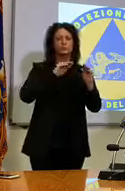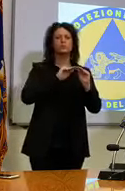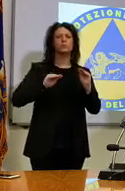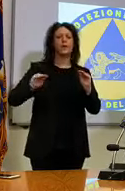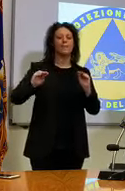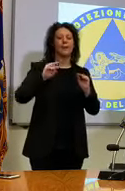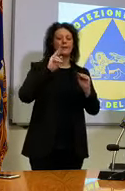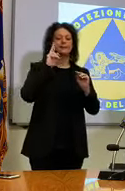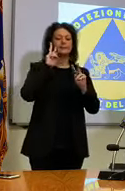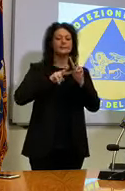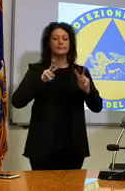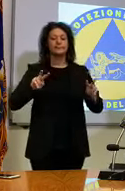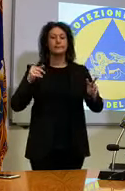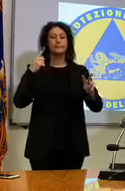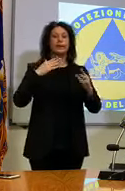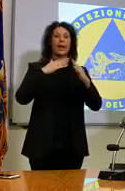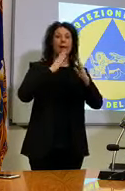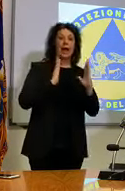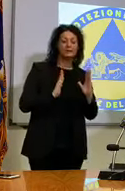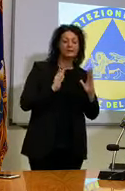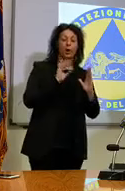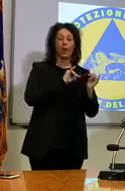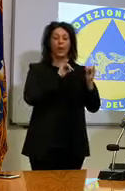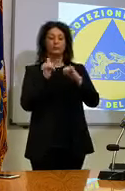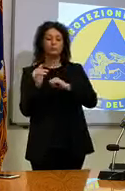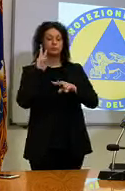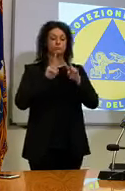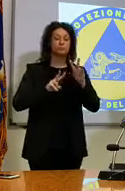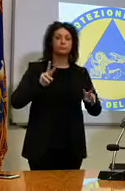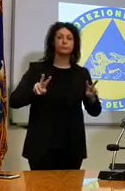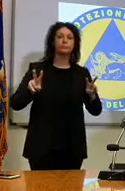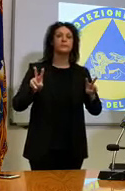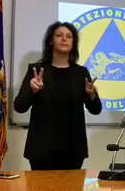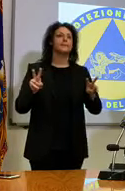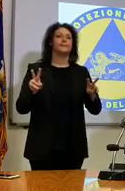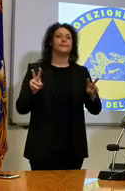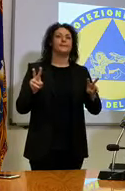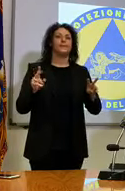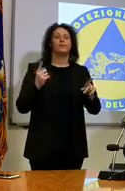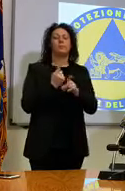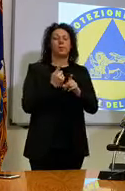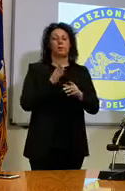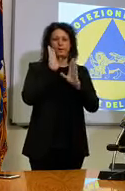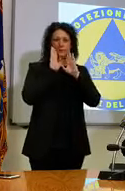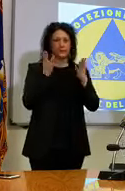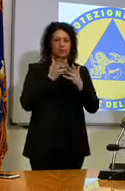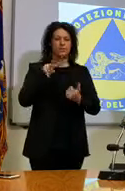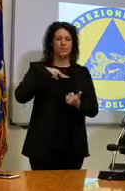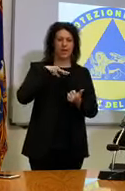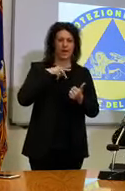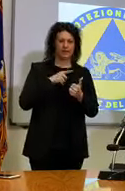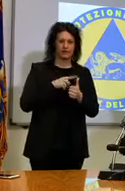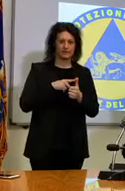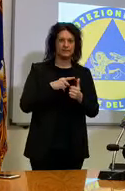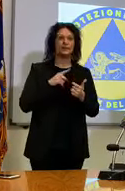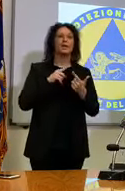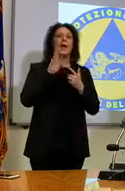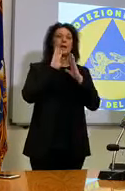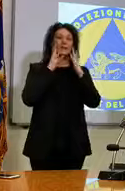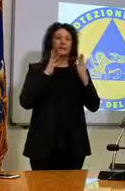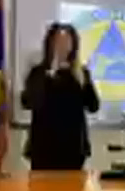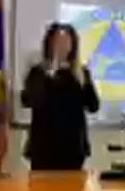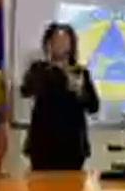per verificare che la gente stia a casa, se è positiva, se poi non puoi, devi rispettare la privacy, rispettare il fatto che non puoi guardare i tabulati, i